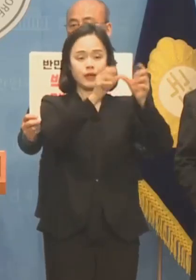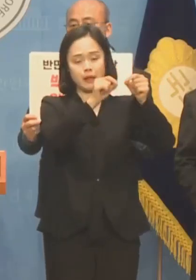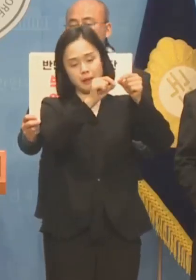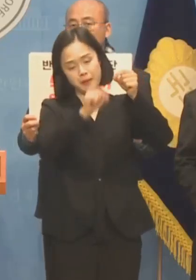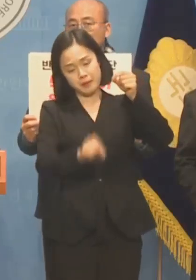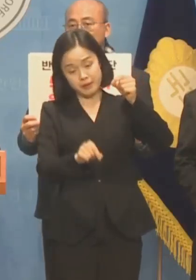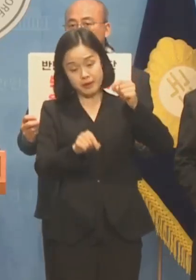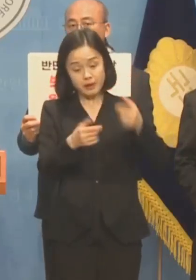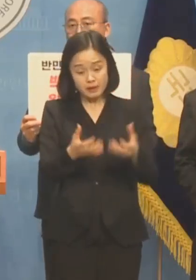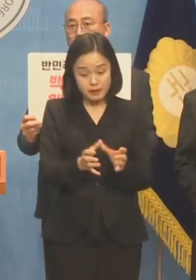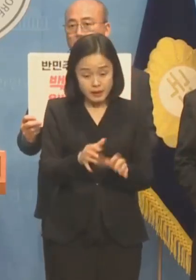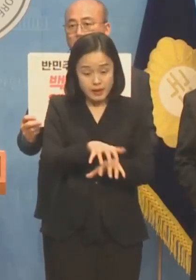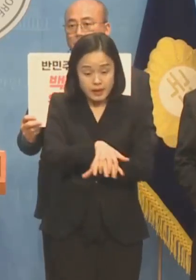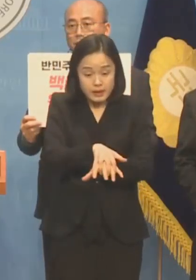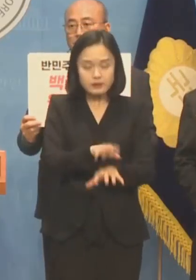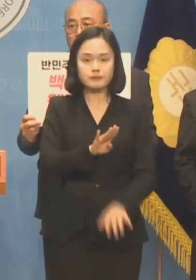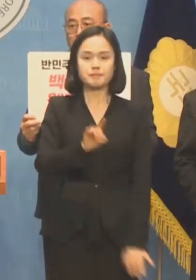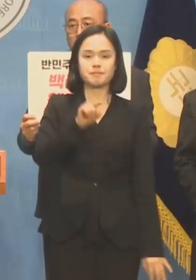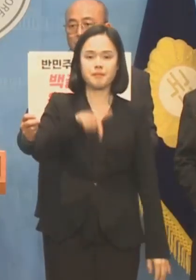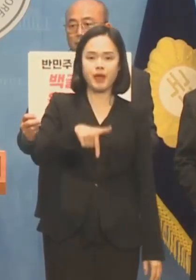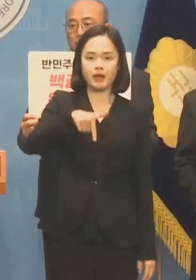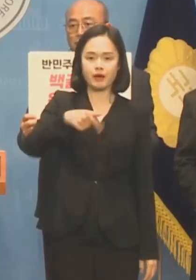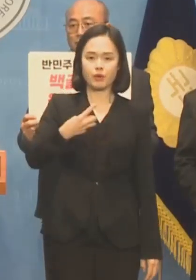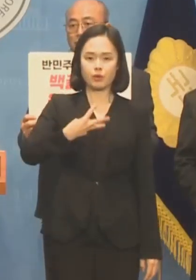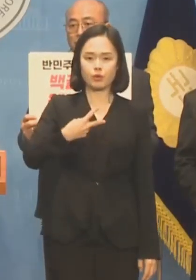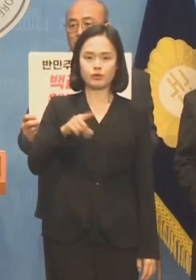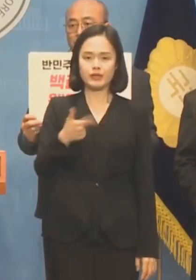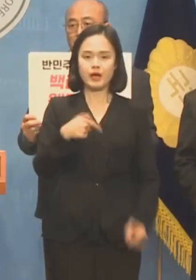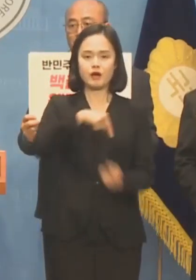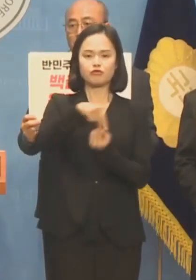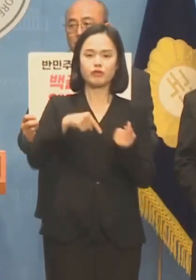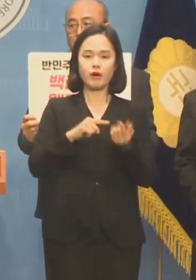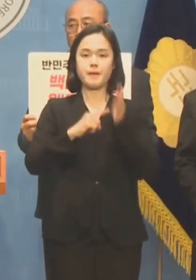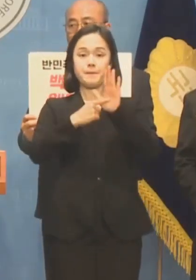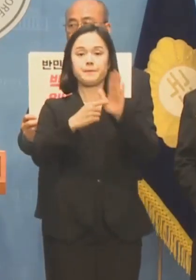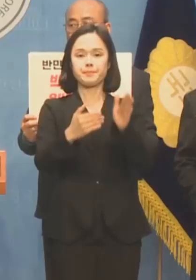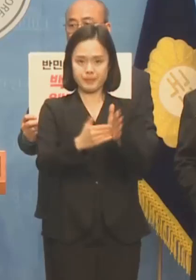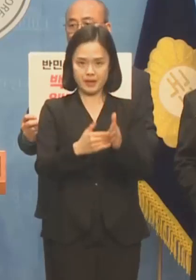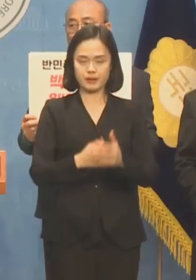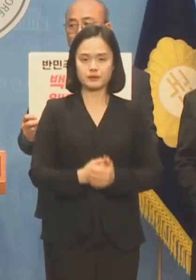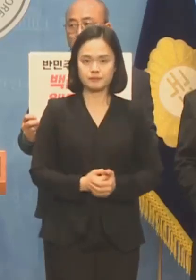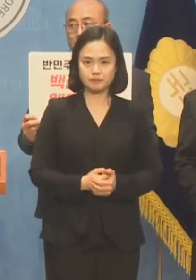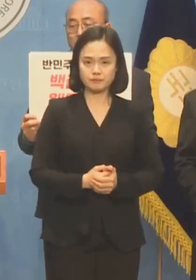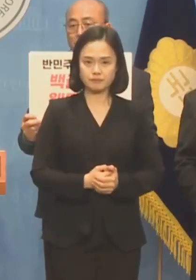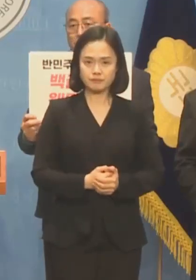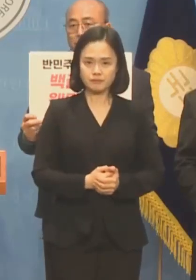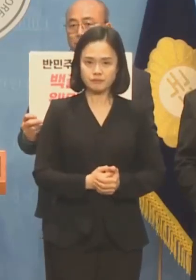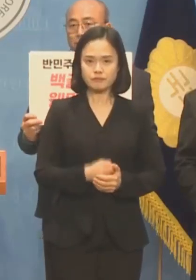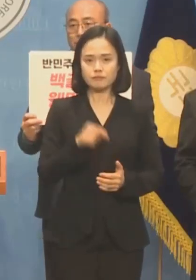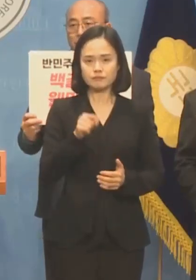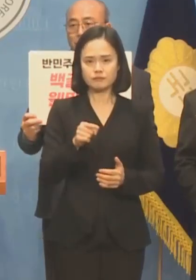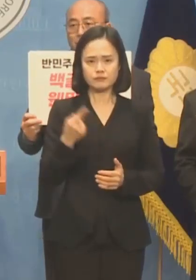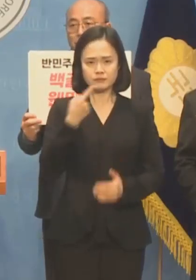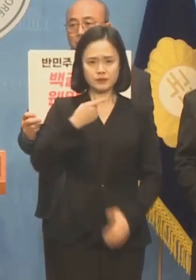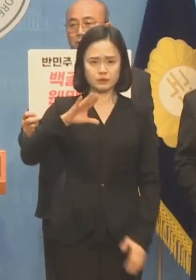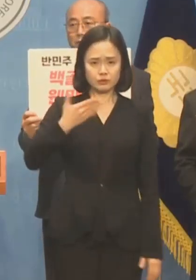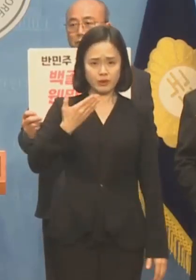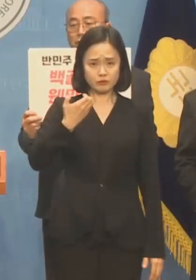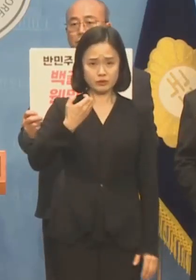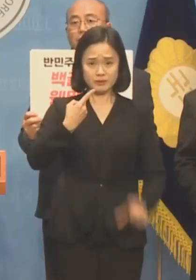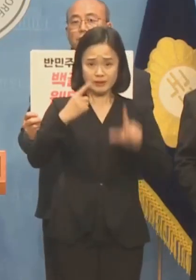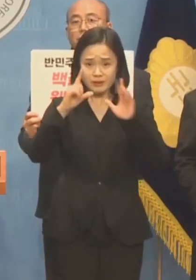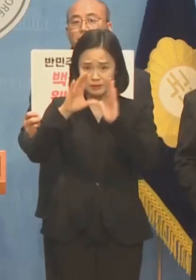밝혔다. 1991년 백골단 5인은 민주주의를 요구하는 집회에 참여한 강경대